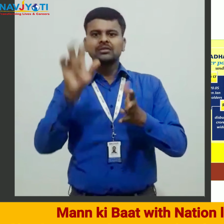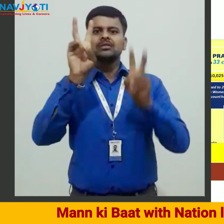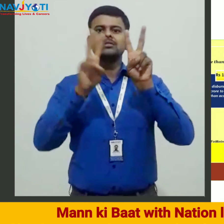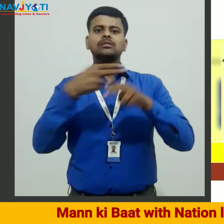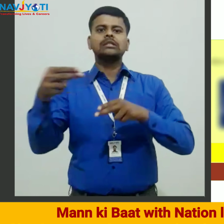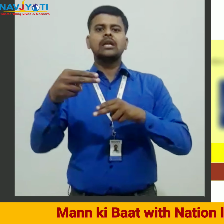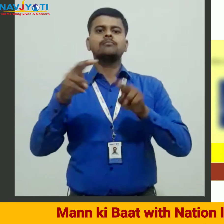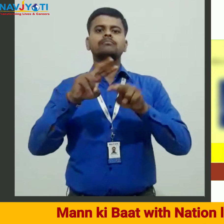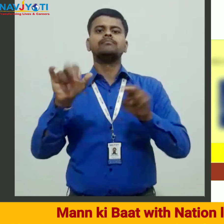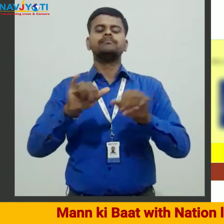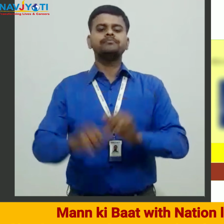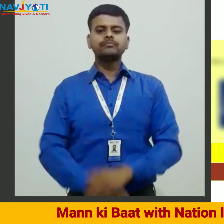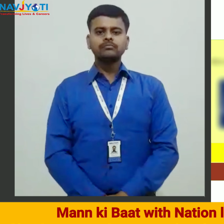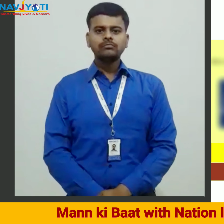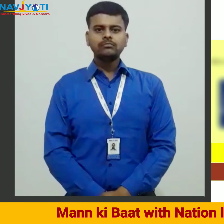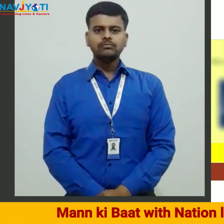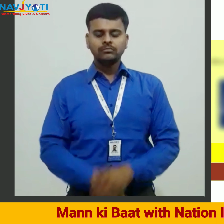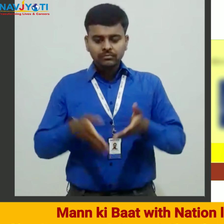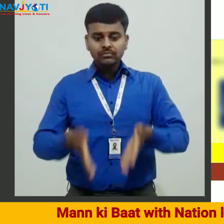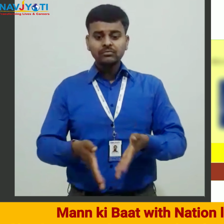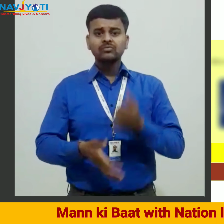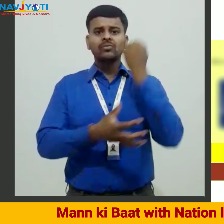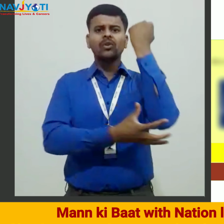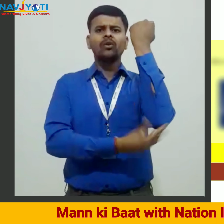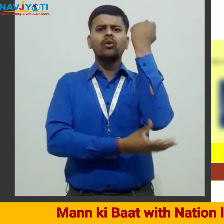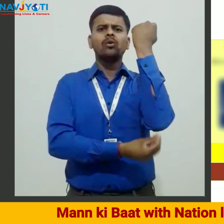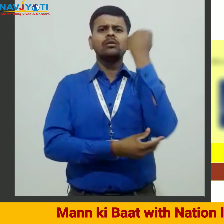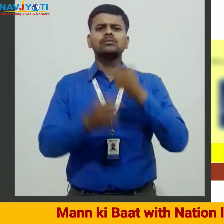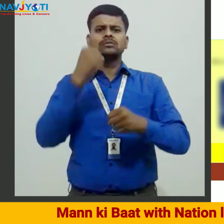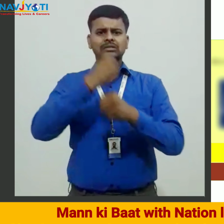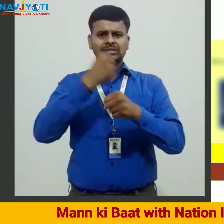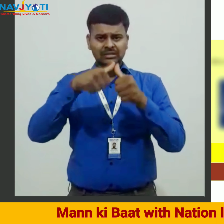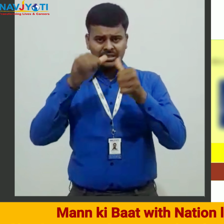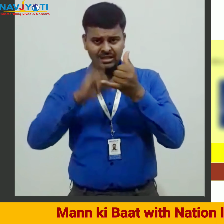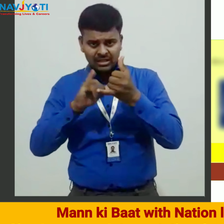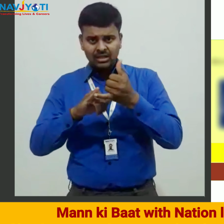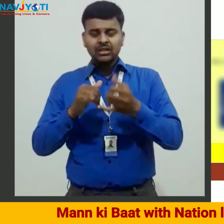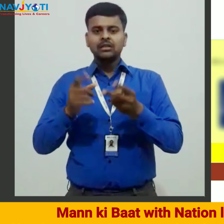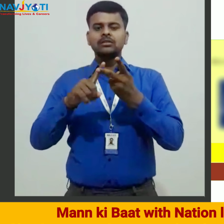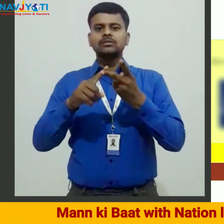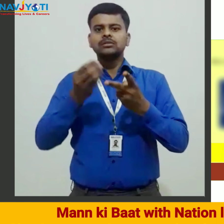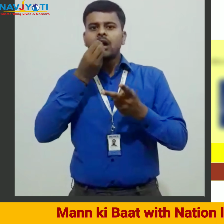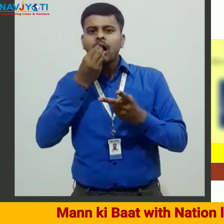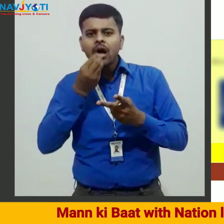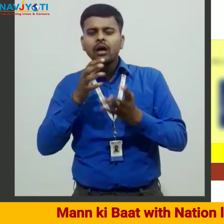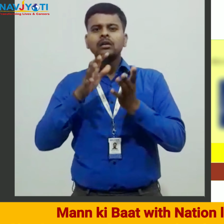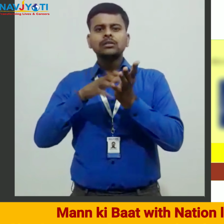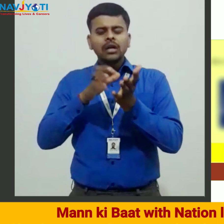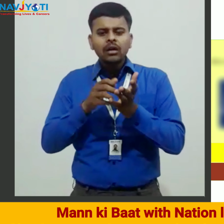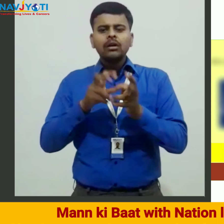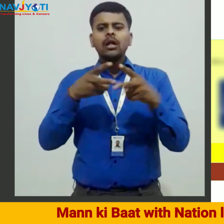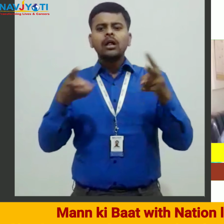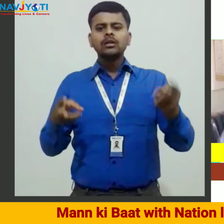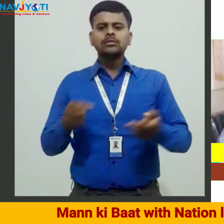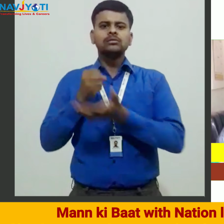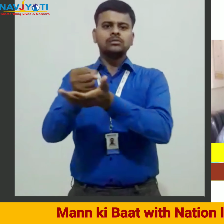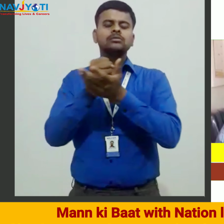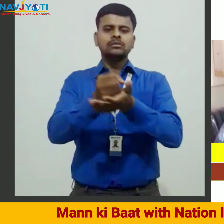प्रधानमंत्री गरीब कल्याण पैकेज के तहत गरीबों के अकाउंट में पैसे सीधे ट्रांसफर किए जा रहे